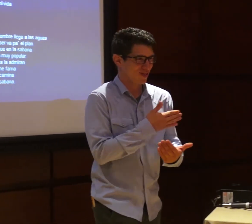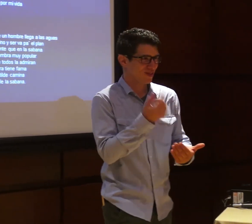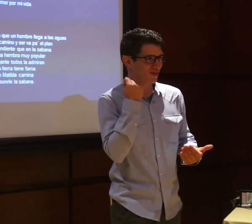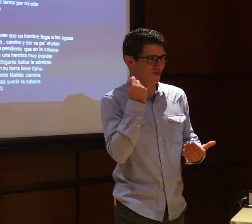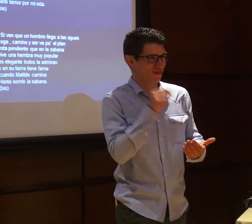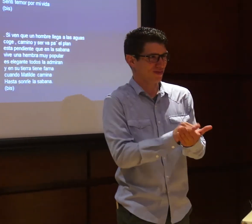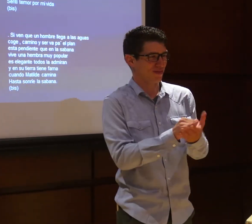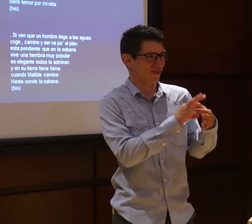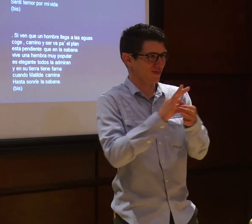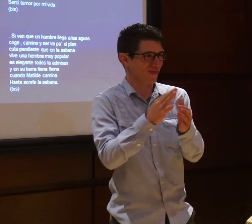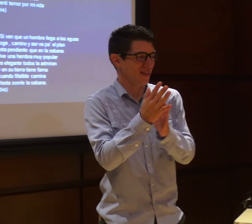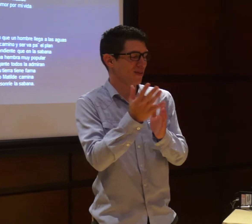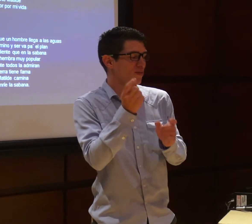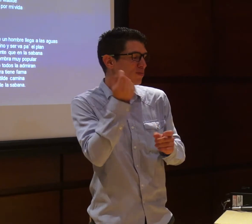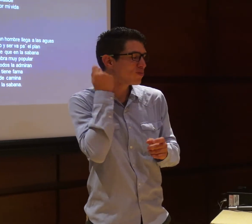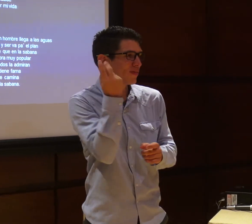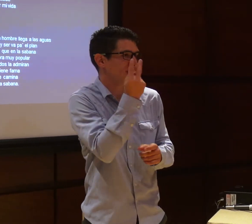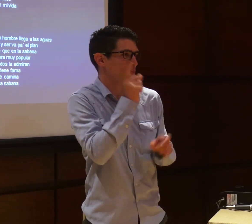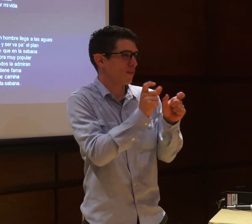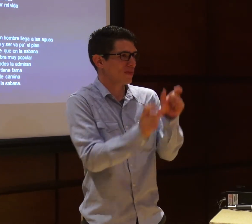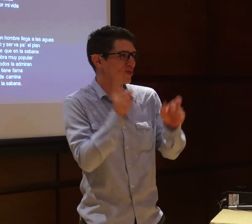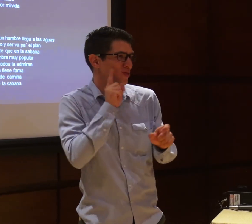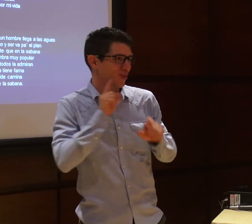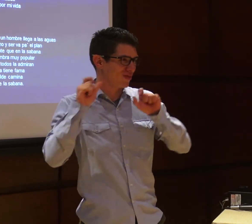Bueno, muchas gracias por la interpretación de la canción.